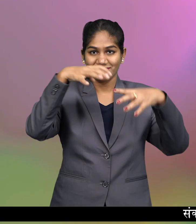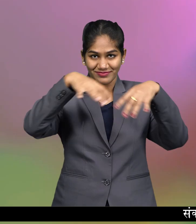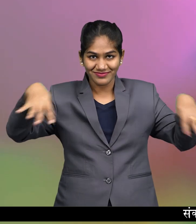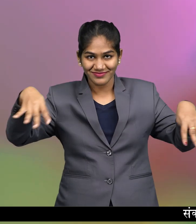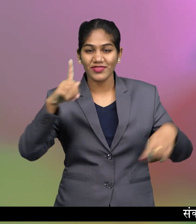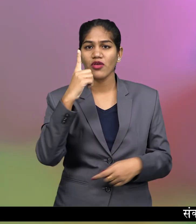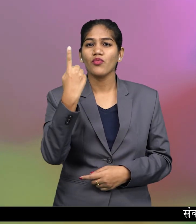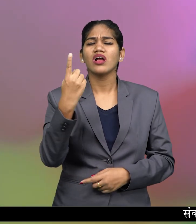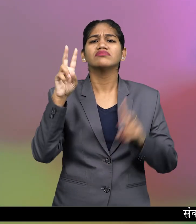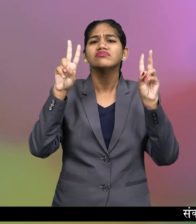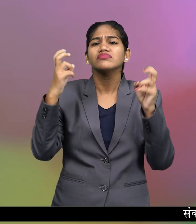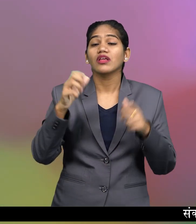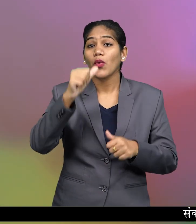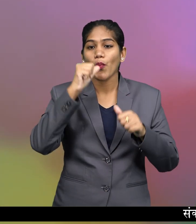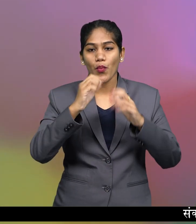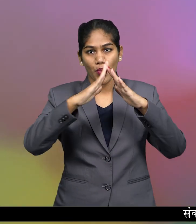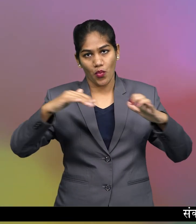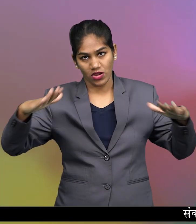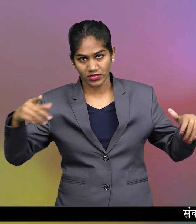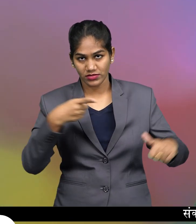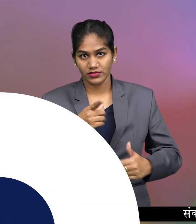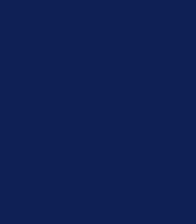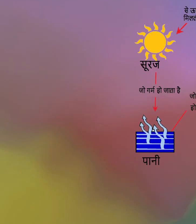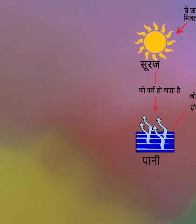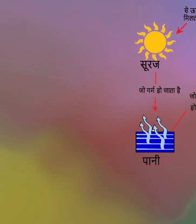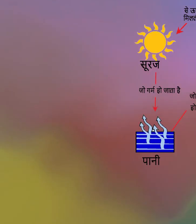संकल्पना मानचित्र 1। पानी